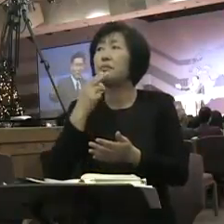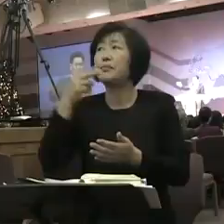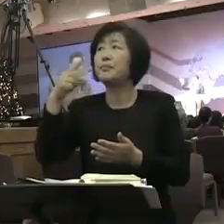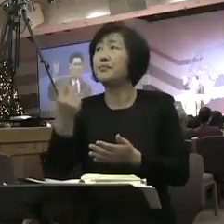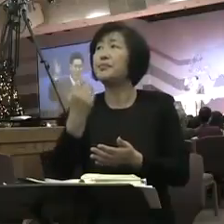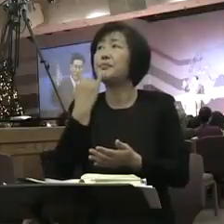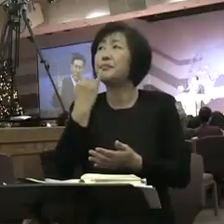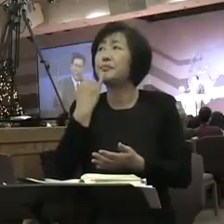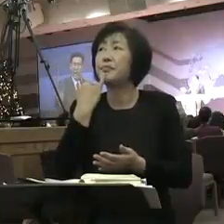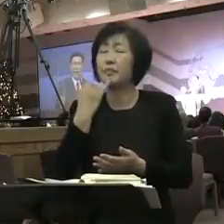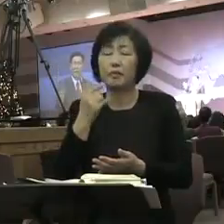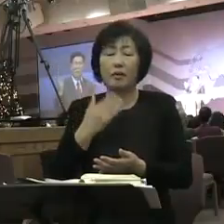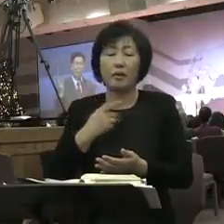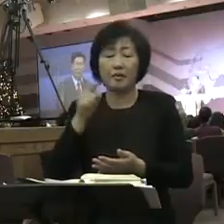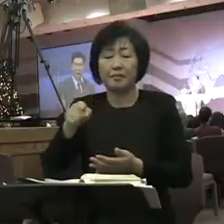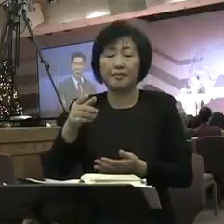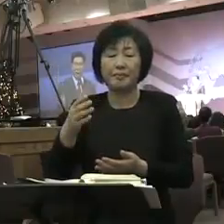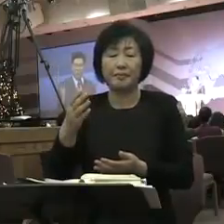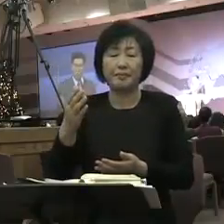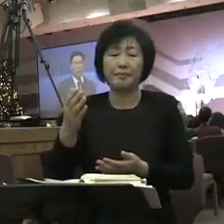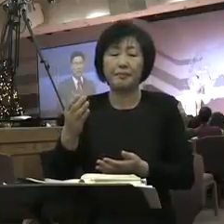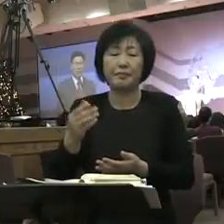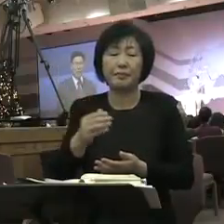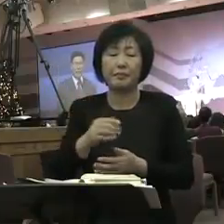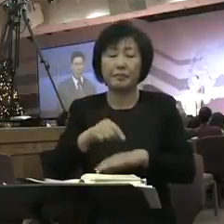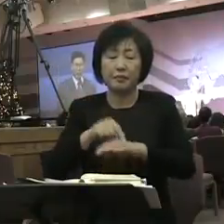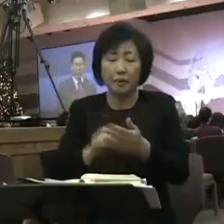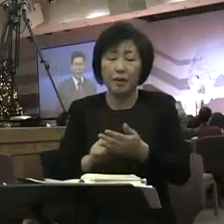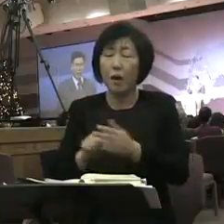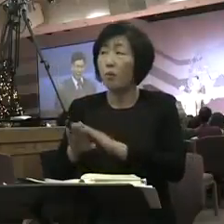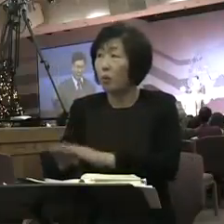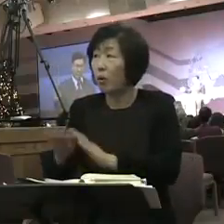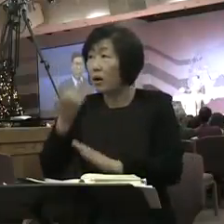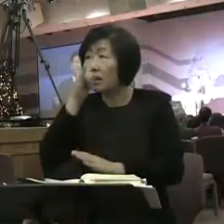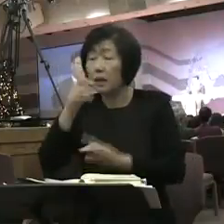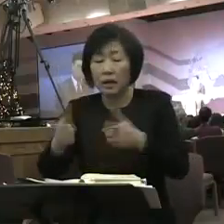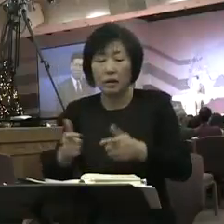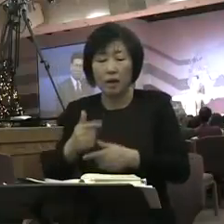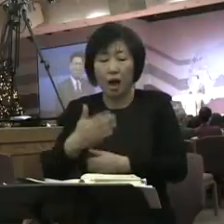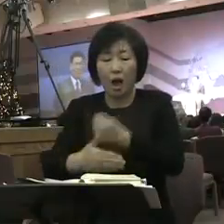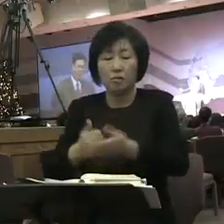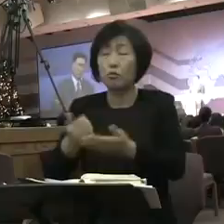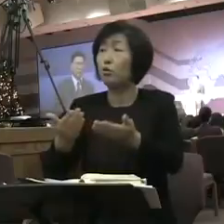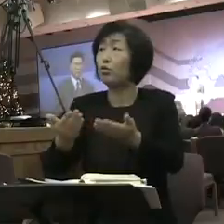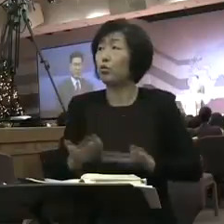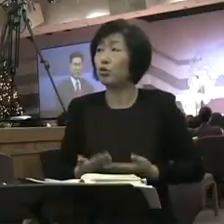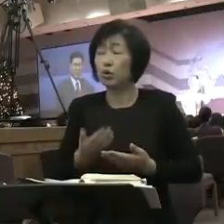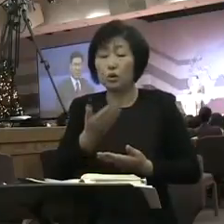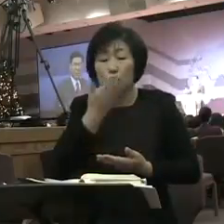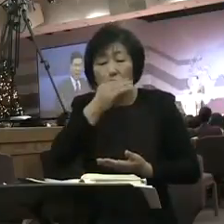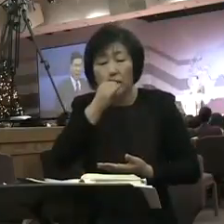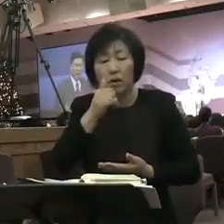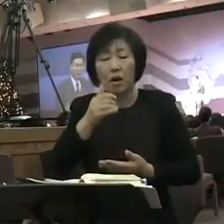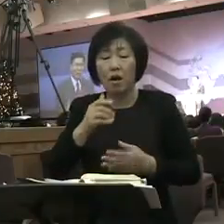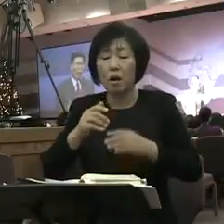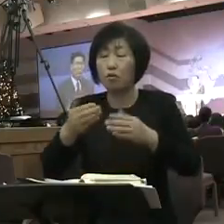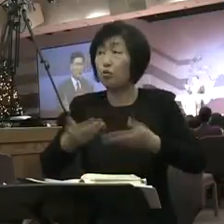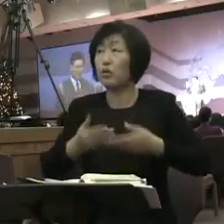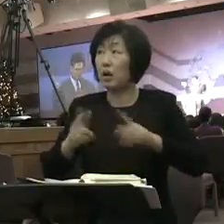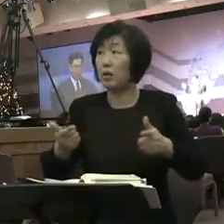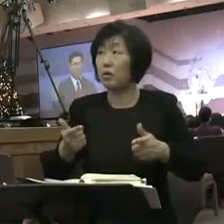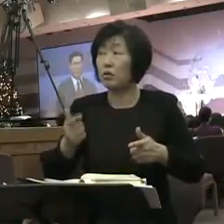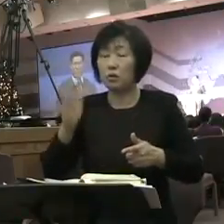나 그것 내 마음에 두고 있는 건 아니야. 왜요? 하나님께서 우리에게 주실 수도 있고 안 주실 수도 있어요. 그건